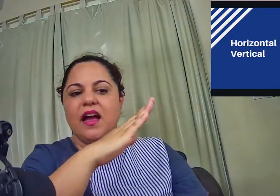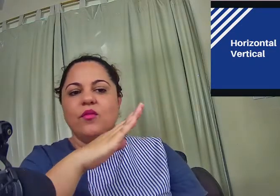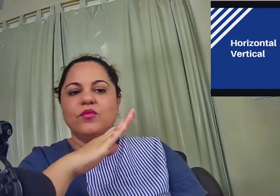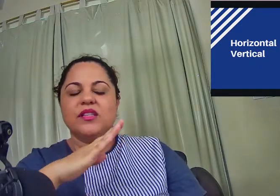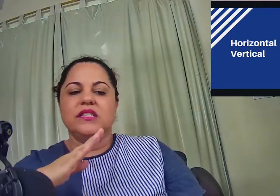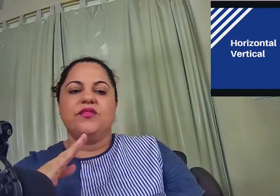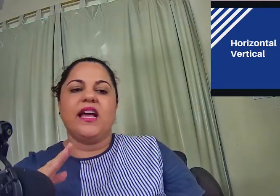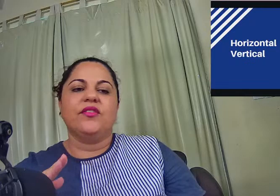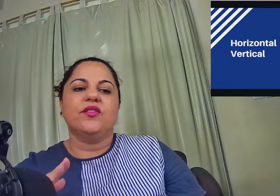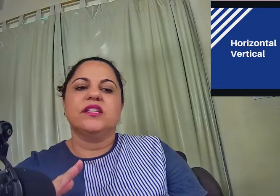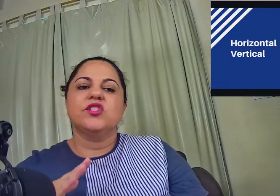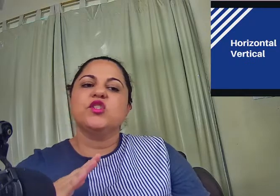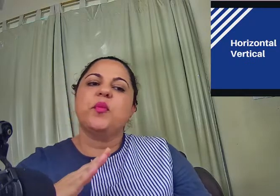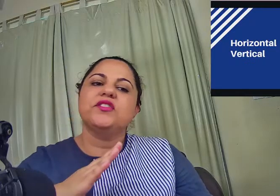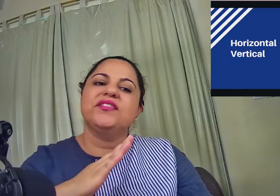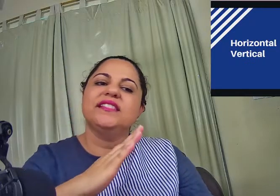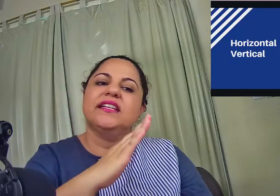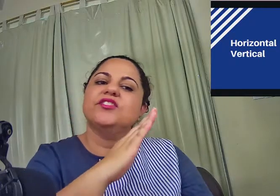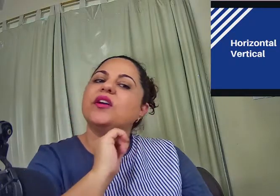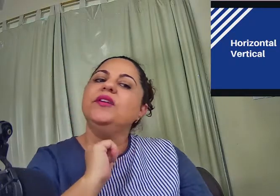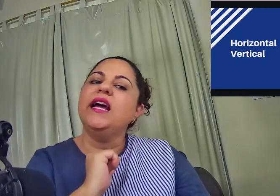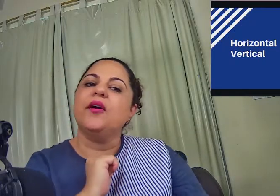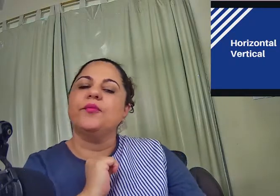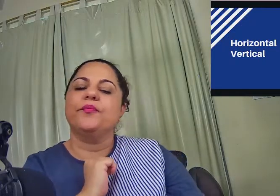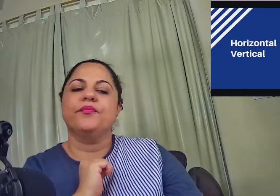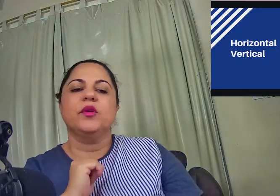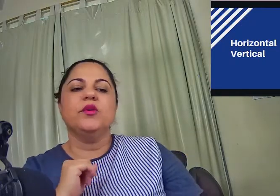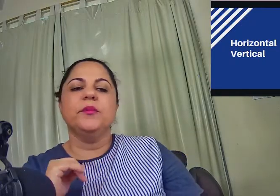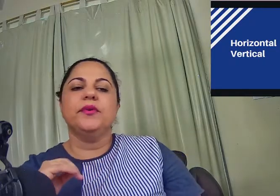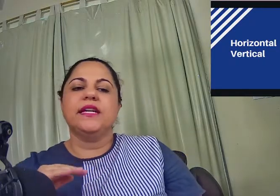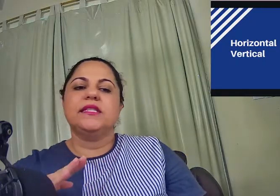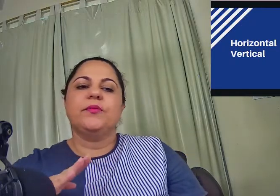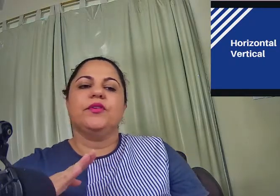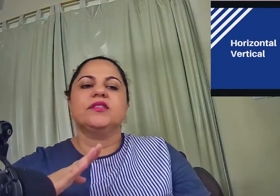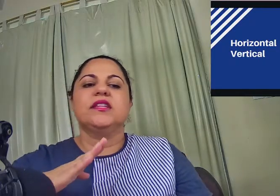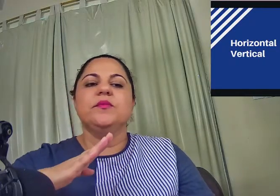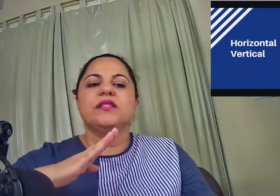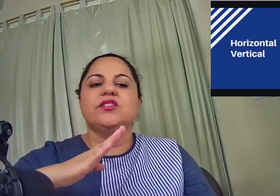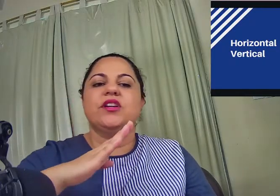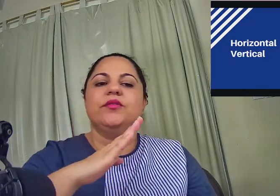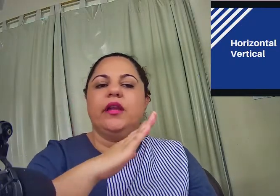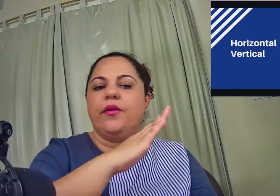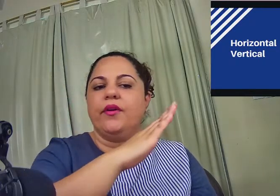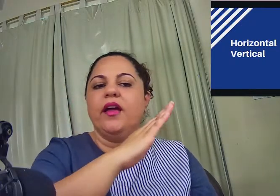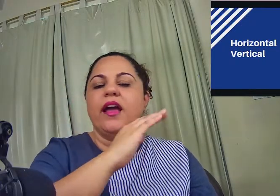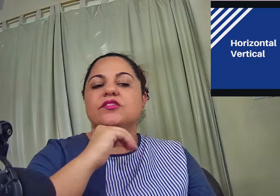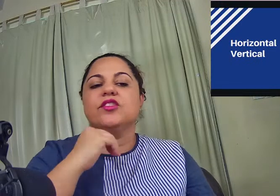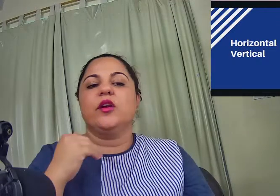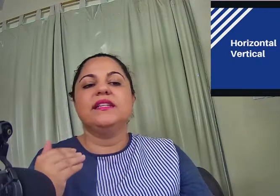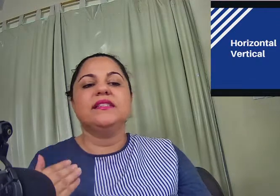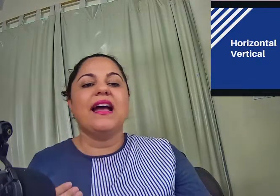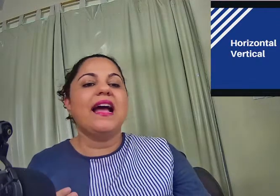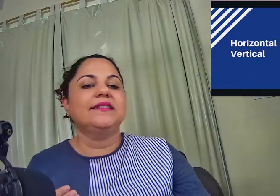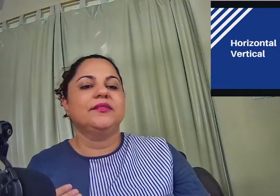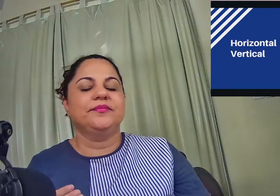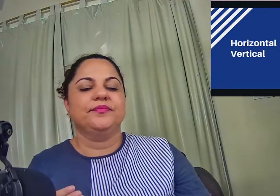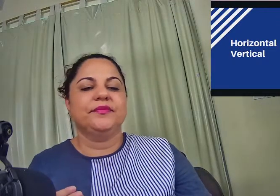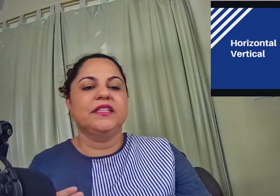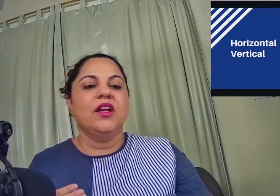alguns classificadores que a gente pode fazer na diagonal. O que, por exemplo, nós temos na diagonal? A gente tem uma escada. Nós